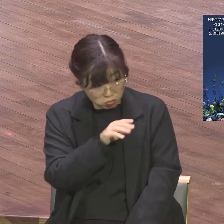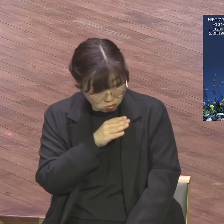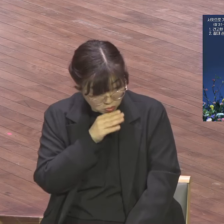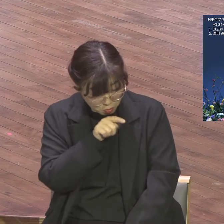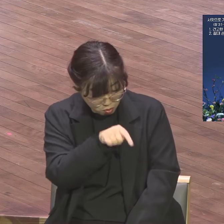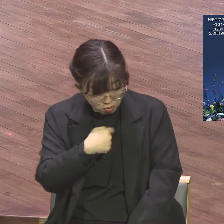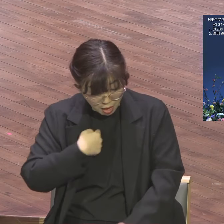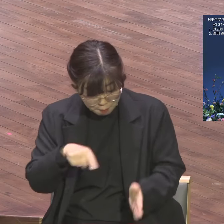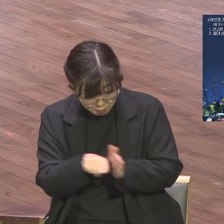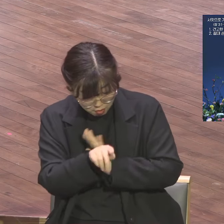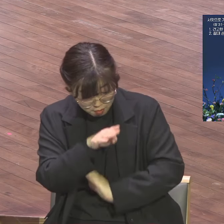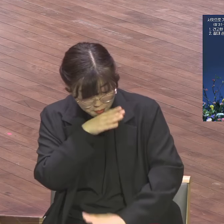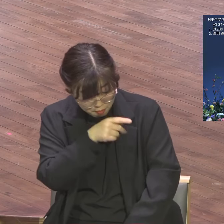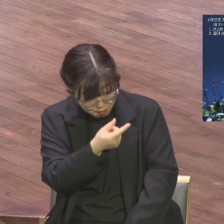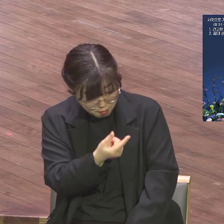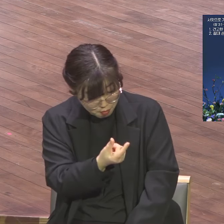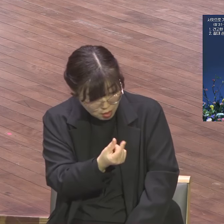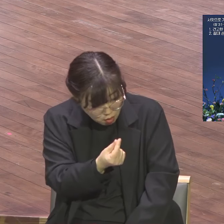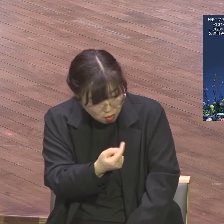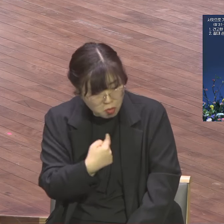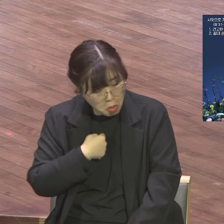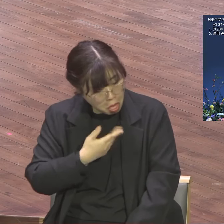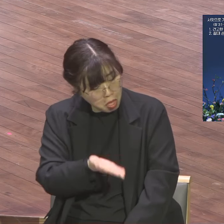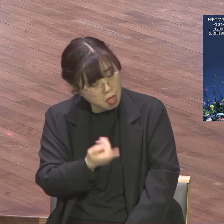소중하게 여기는 거 내놔봐.